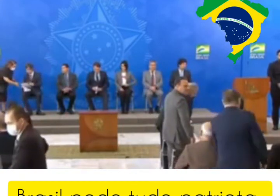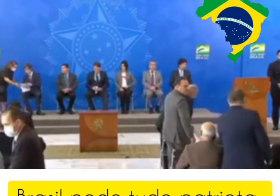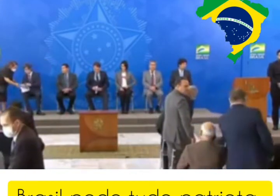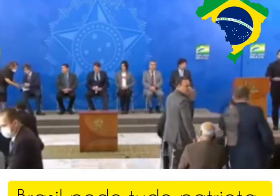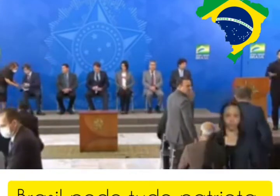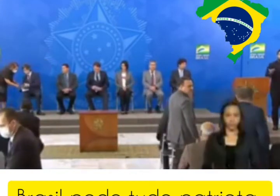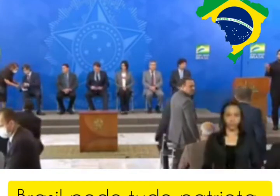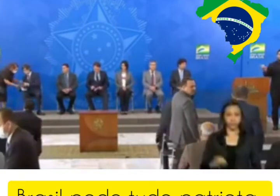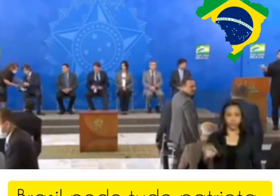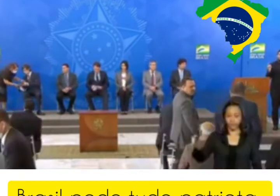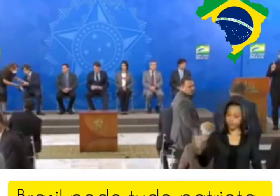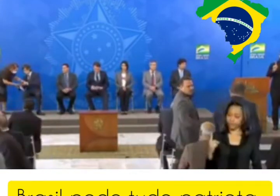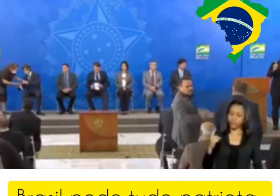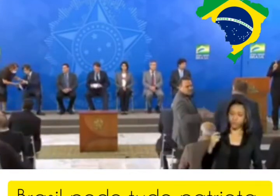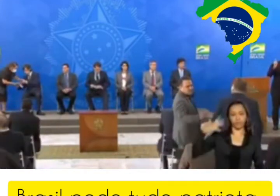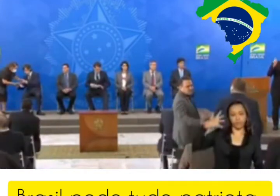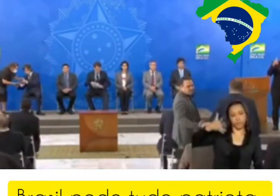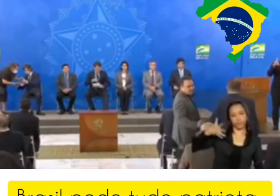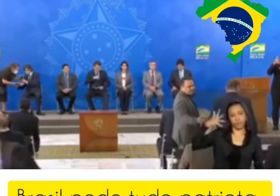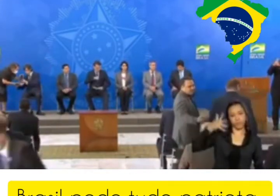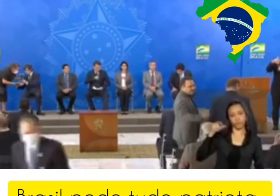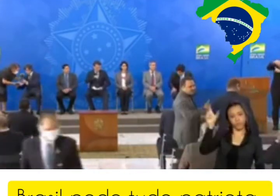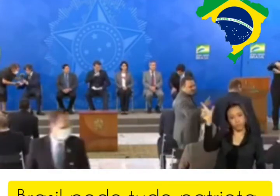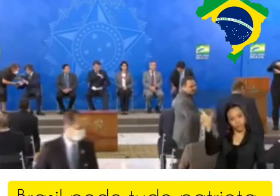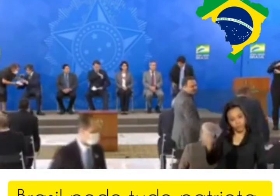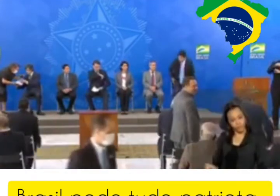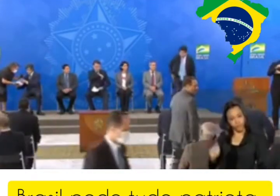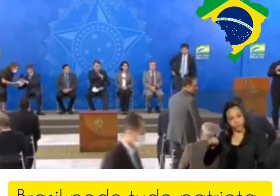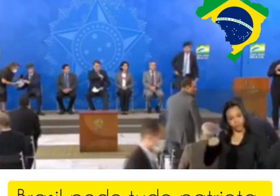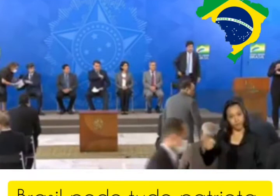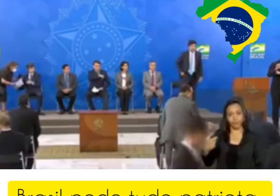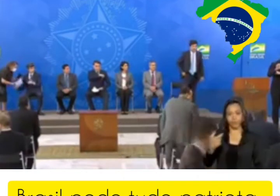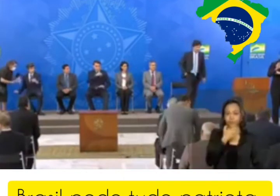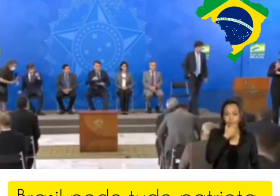Para uso da palavra, o senhor Luiz Henrique Mandetta.